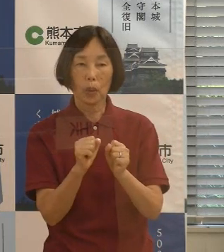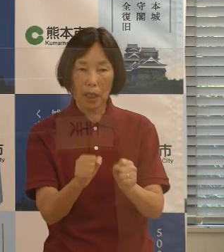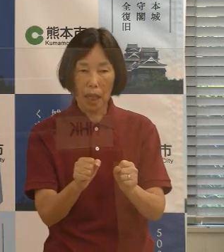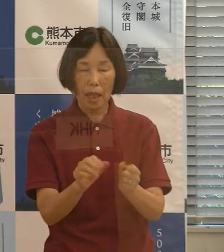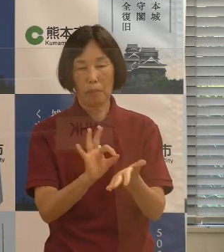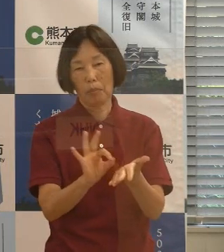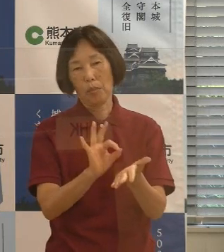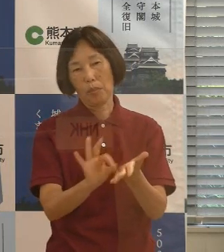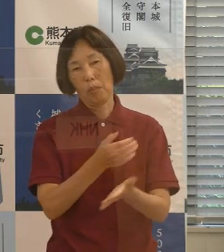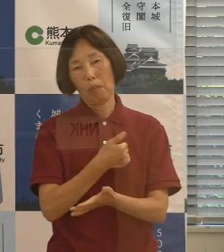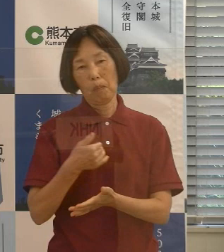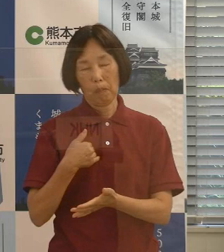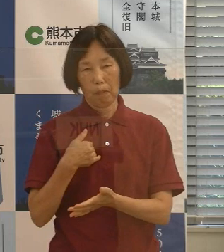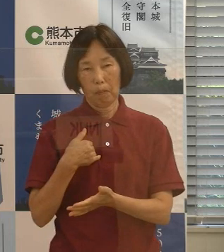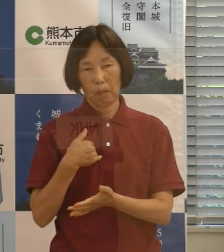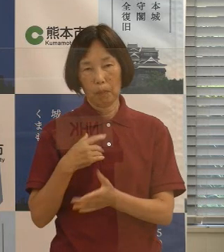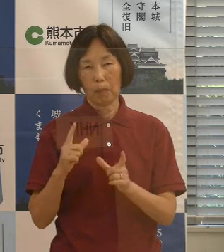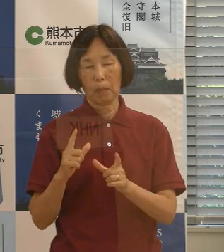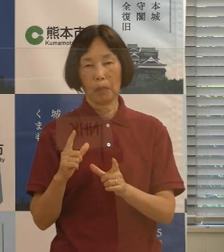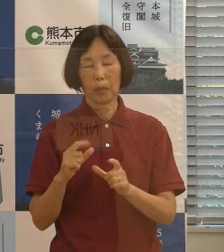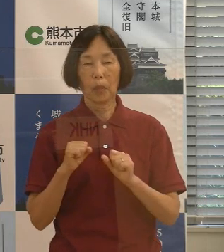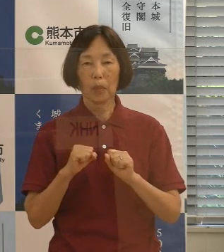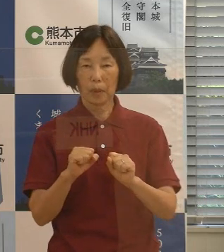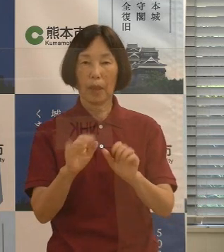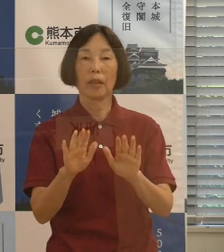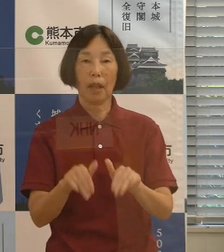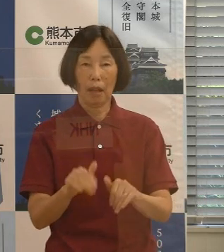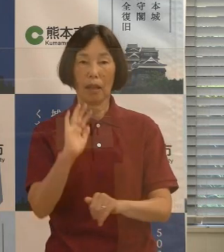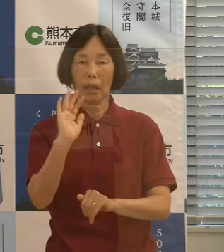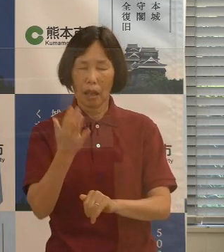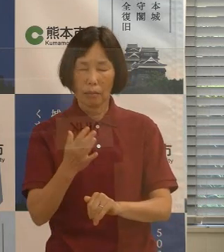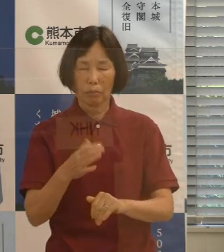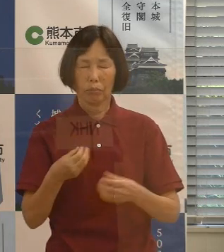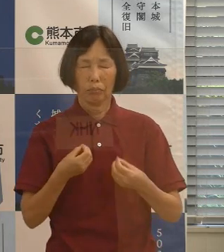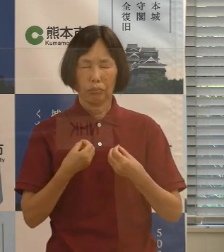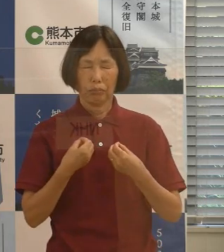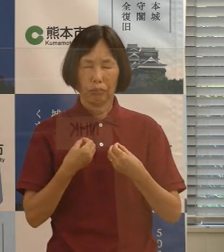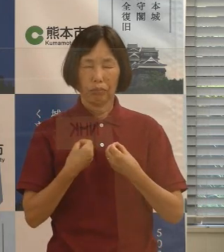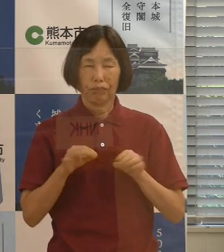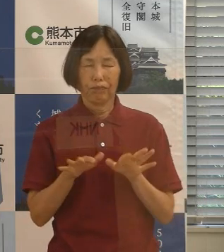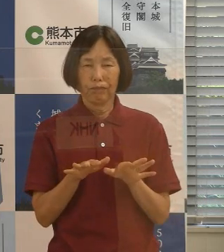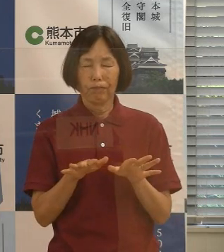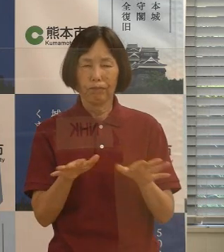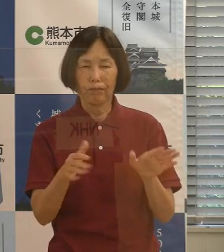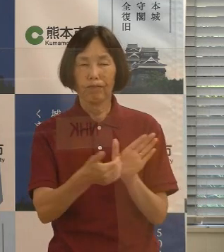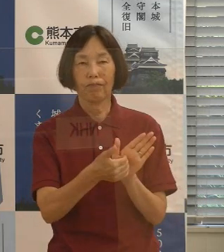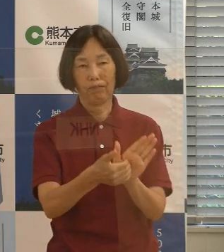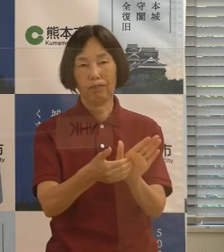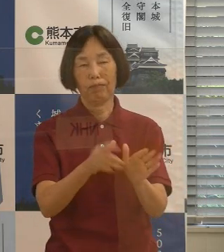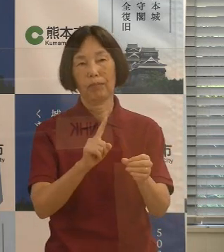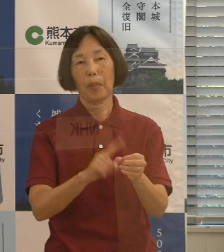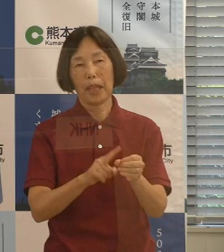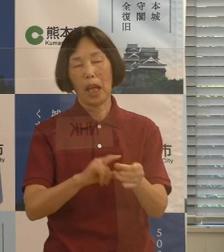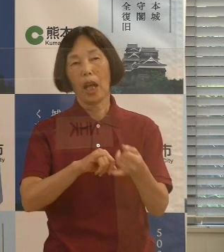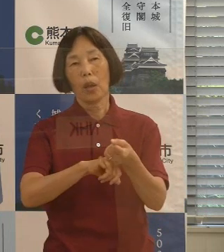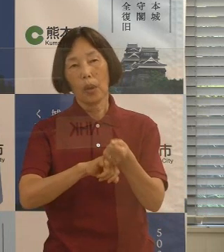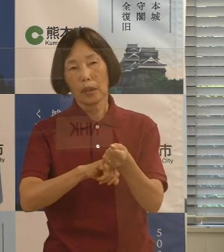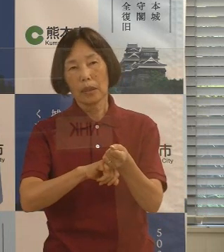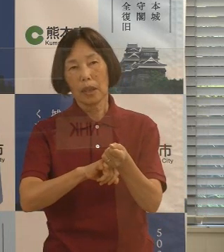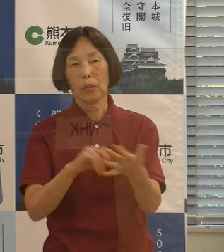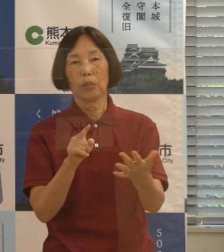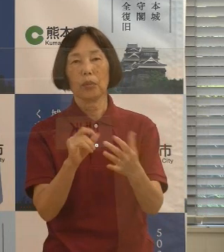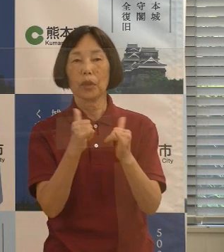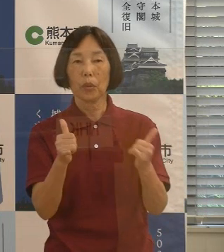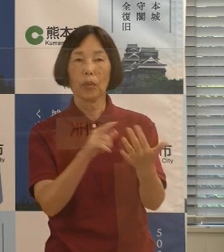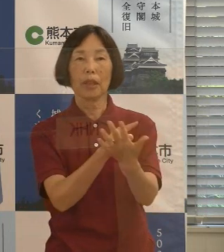とこれまでしてきたところですが、感染拡大を防止する観点から予約されている方に対